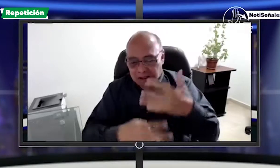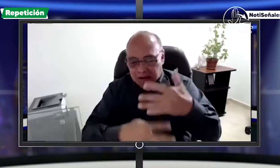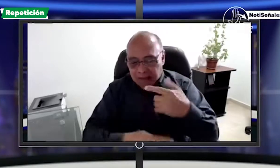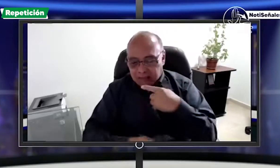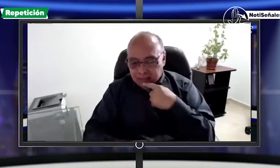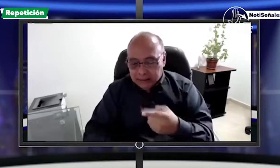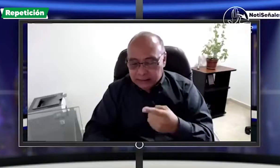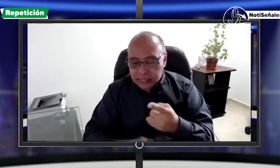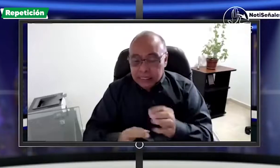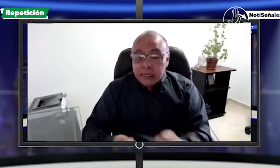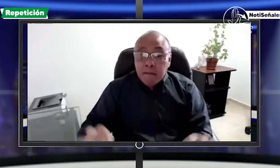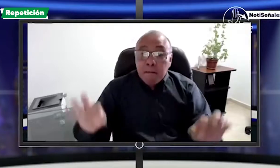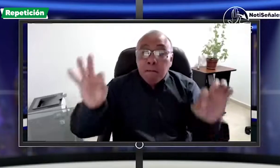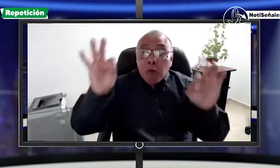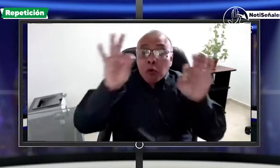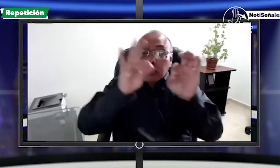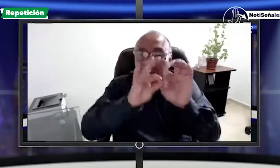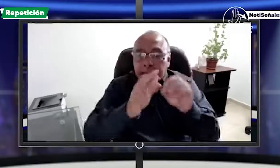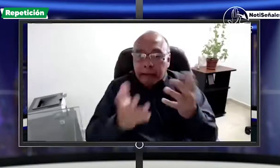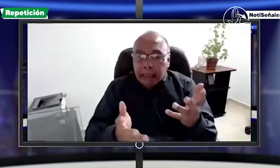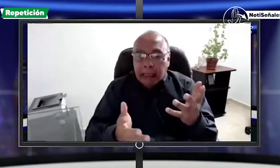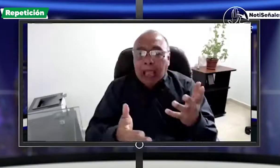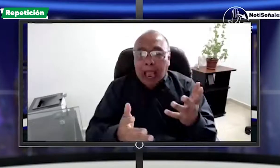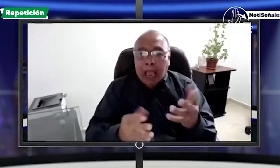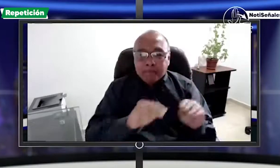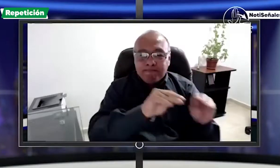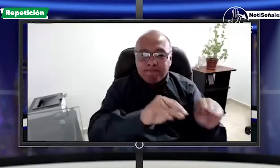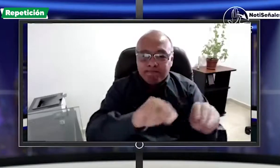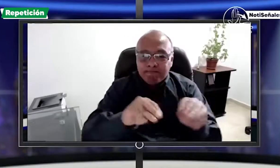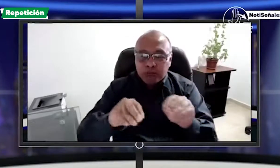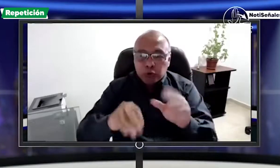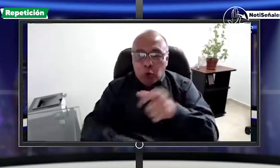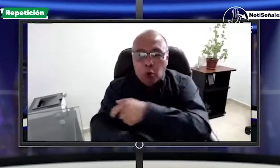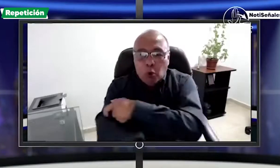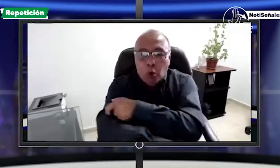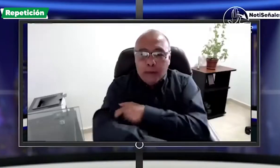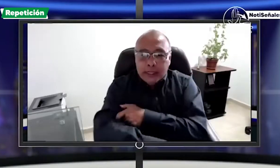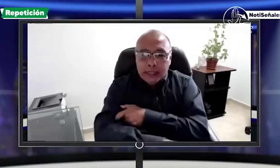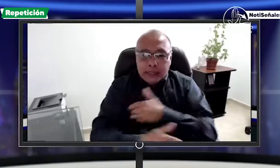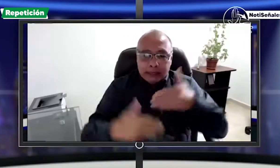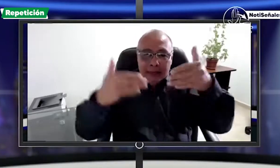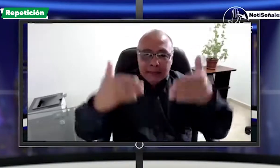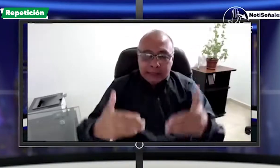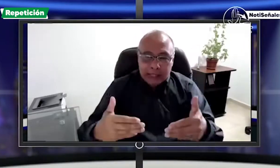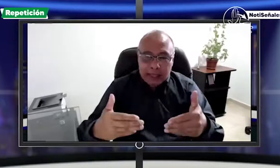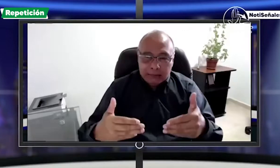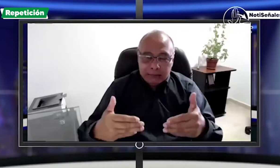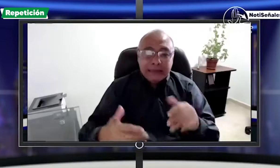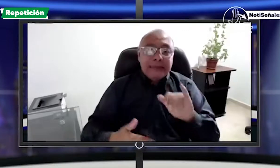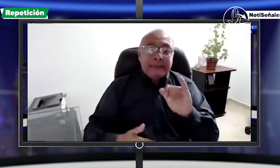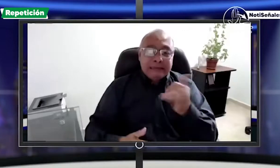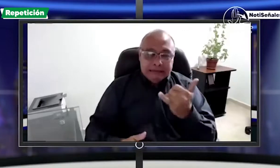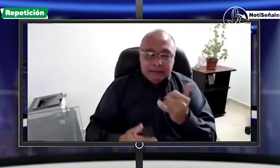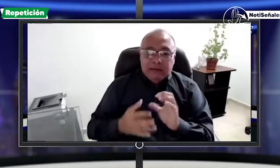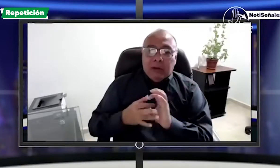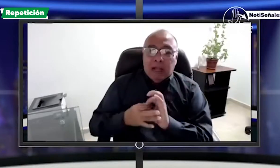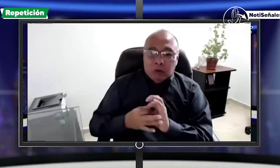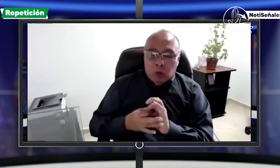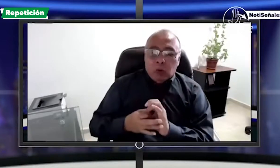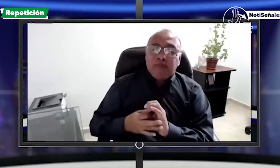Nos Han Dejado Una Persona Santa Marta Carlos Niño Nos Dice Que Es Importante Formar A Los Comités De